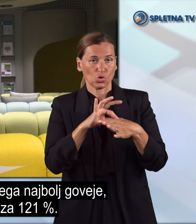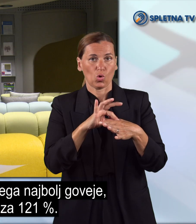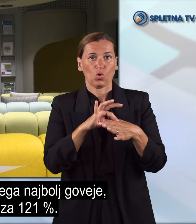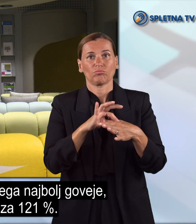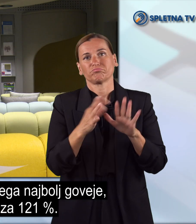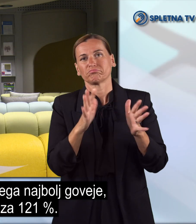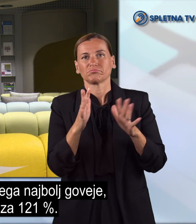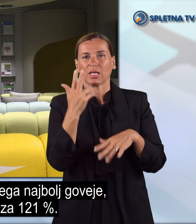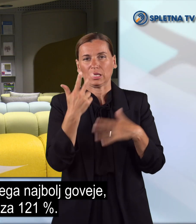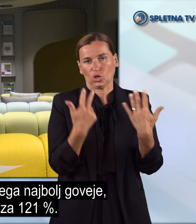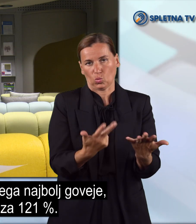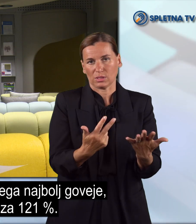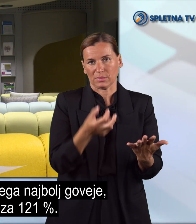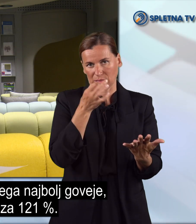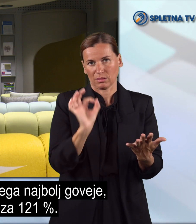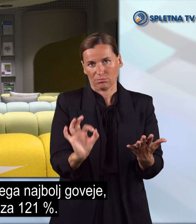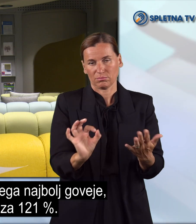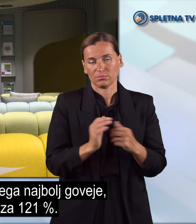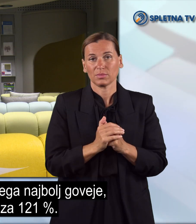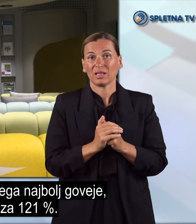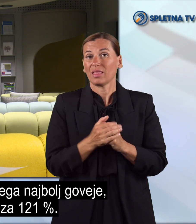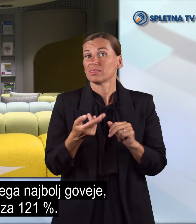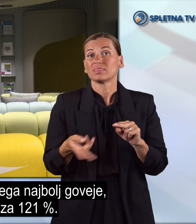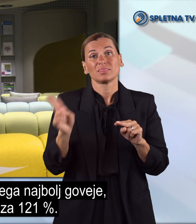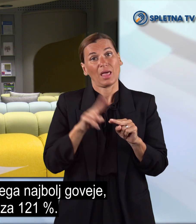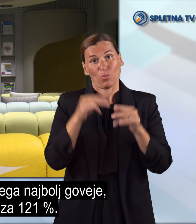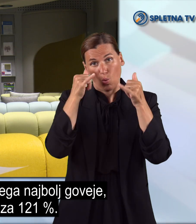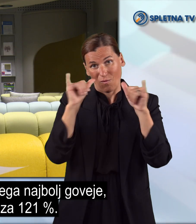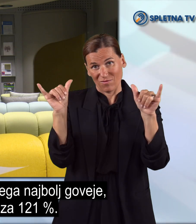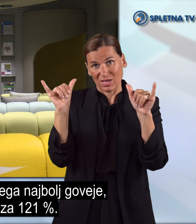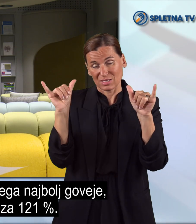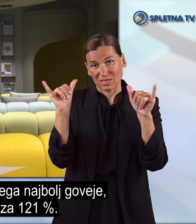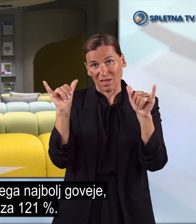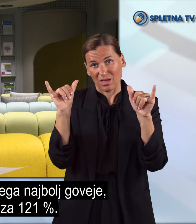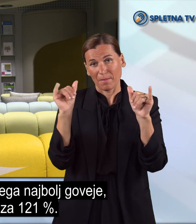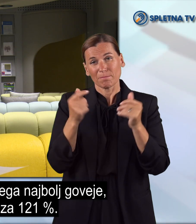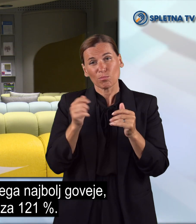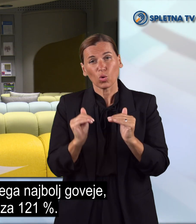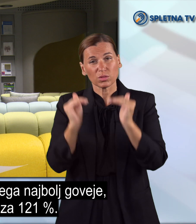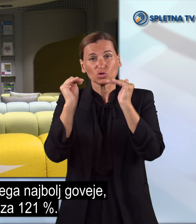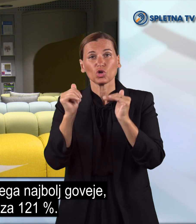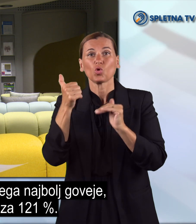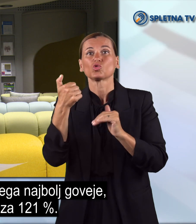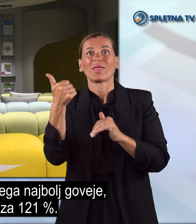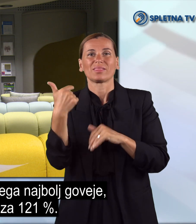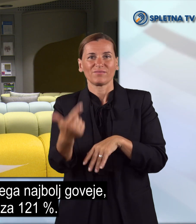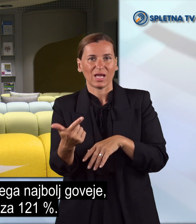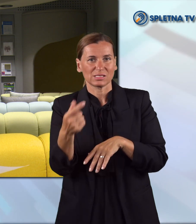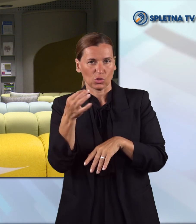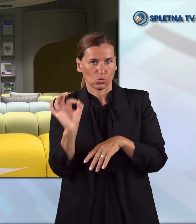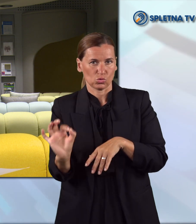slabih 83%, od tega najbolj goveje in sicer kar za